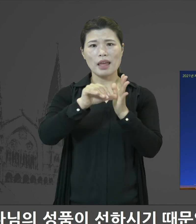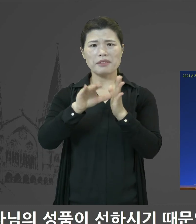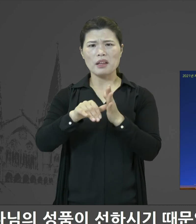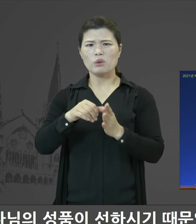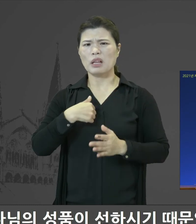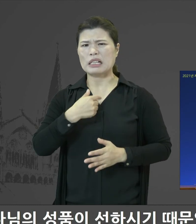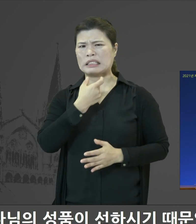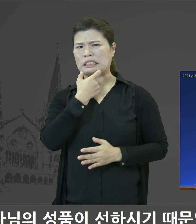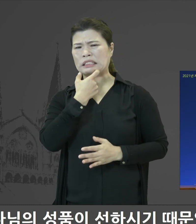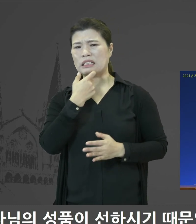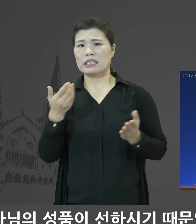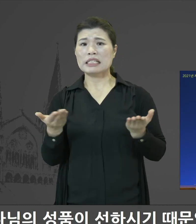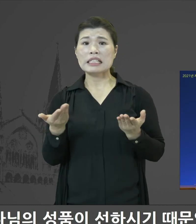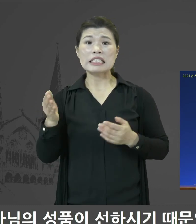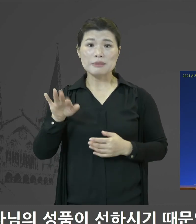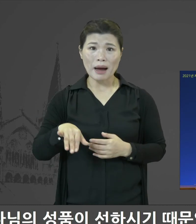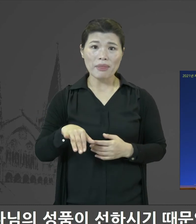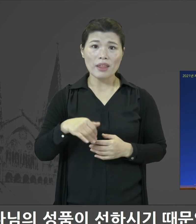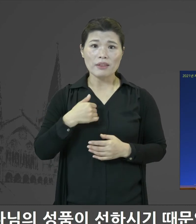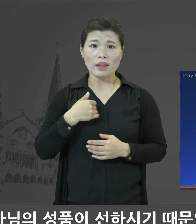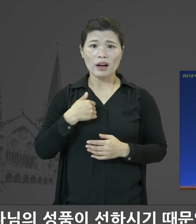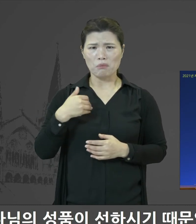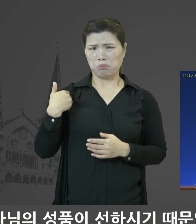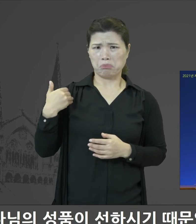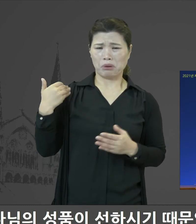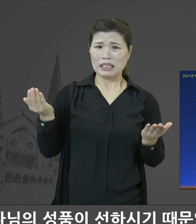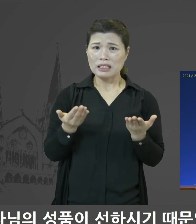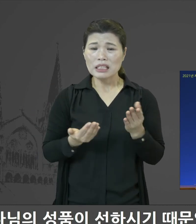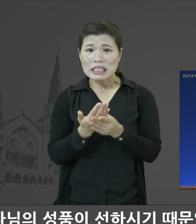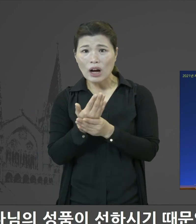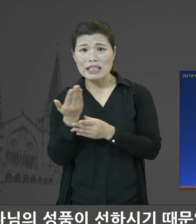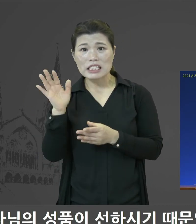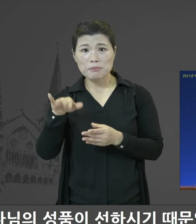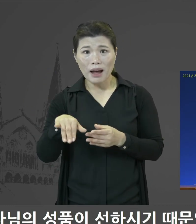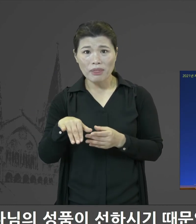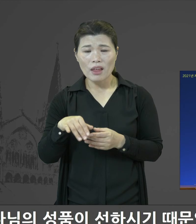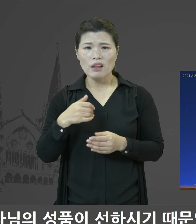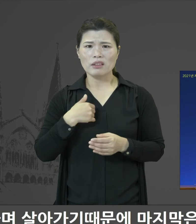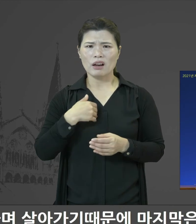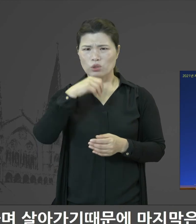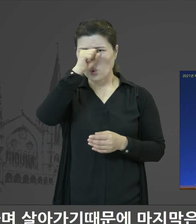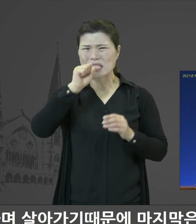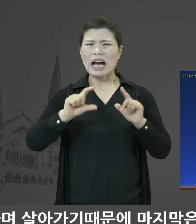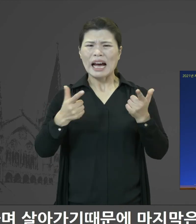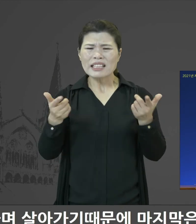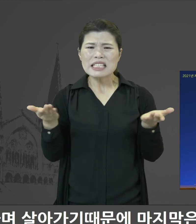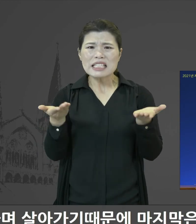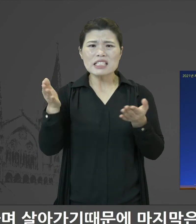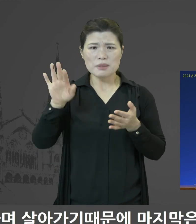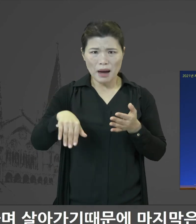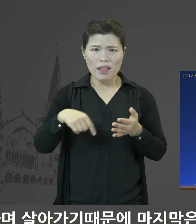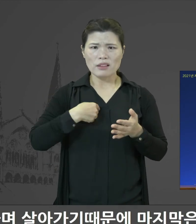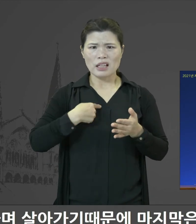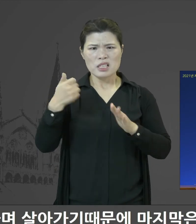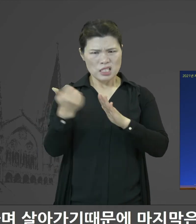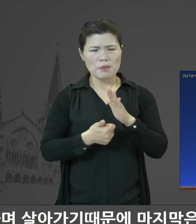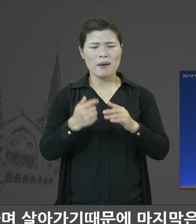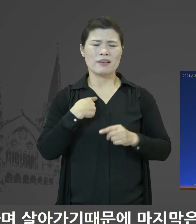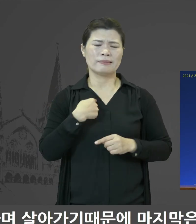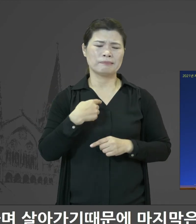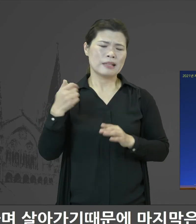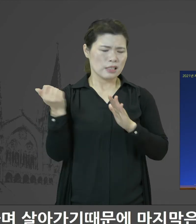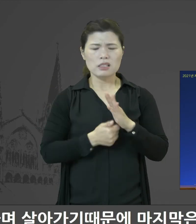일들이 일어나지만, 내가 알 수 없는 일들이 일어나지만, 나에게 불리한 일들이 일어나지만, 그 안에서 나는 실패한 것처럼 보일 때도